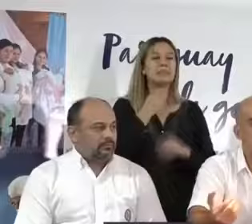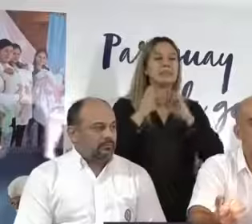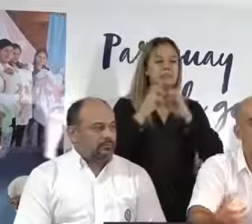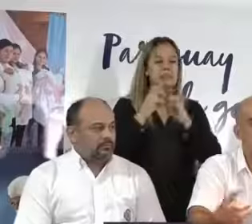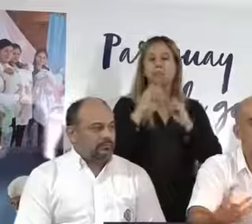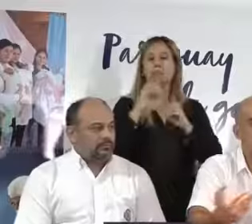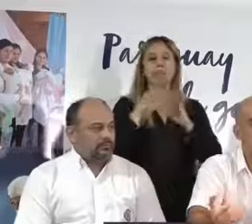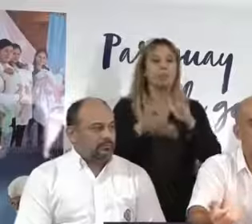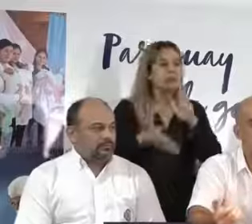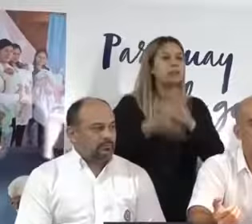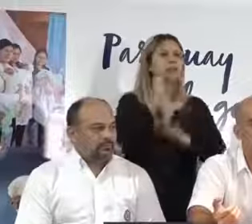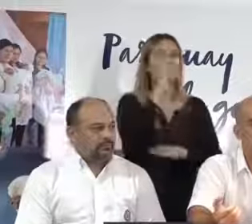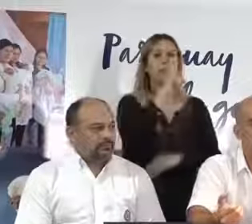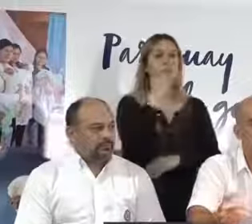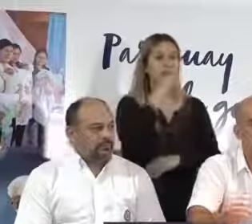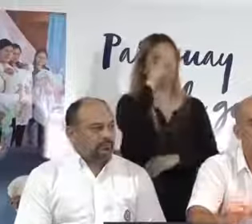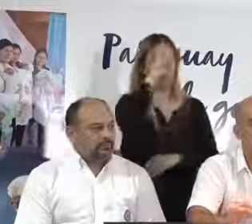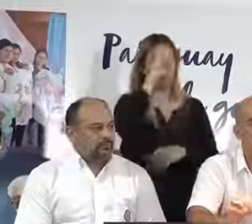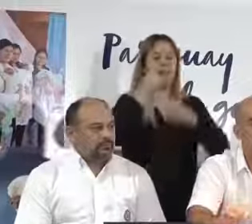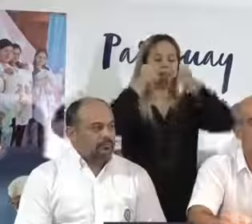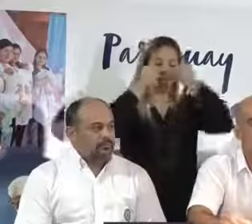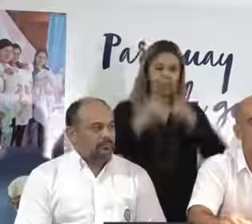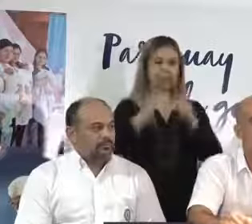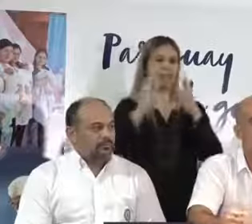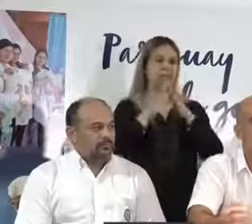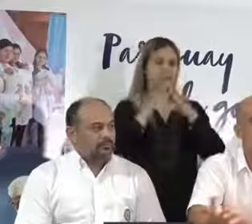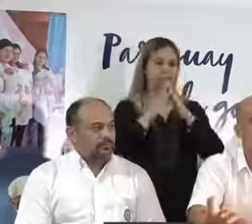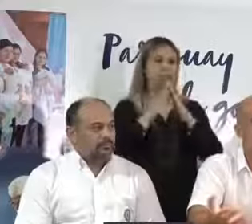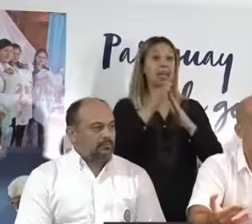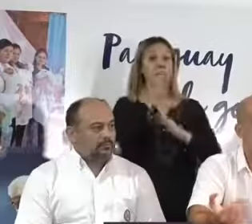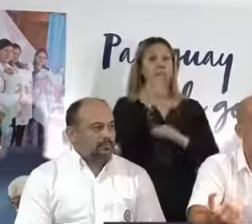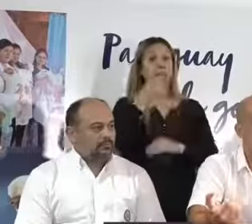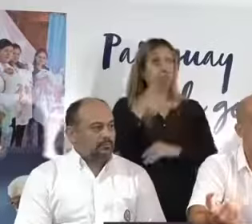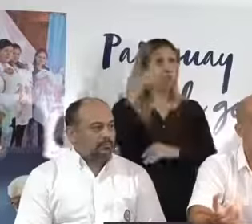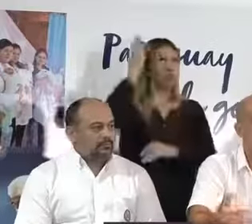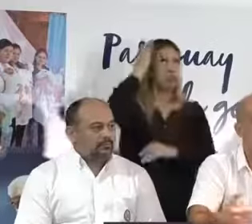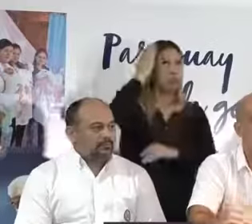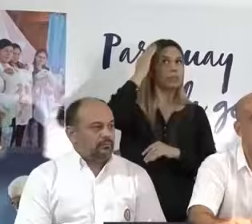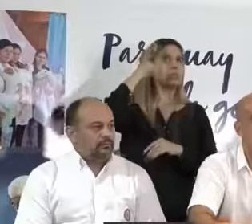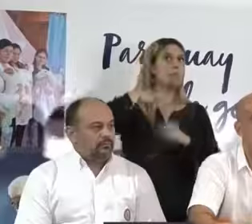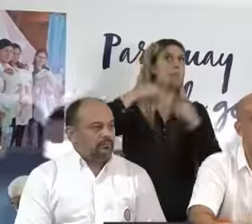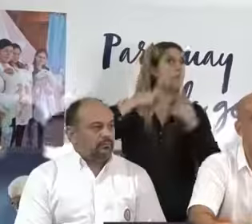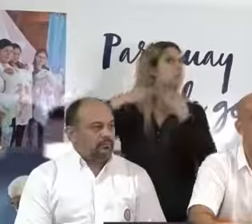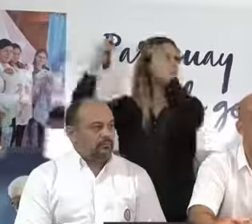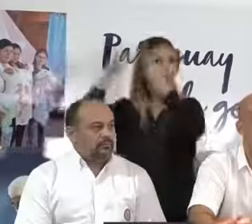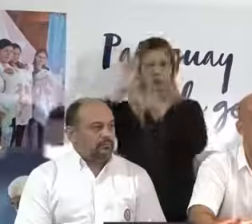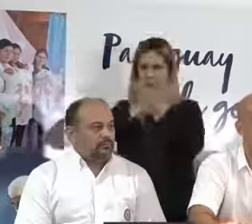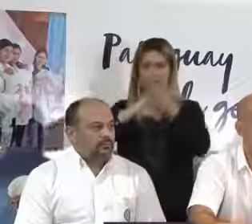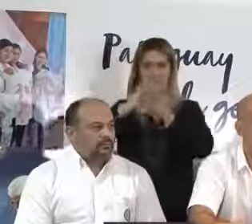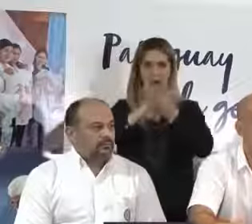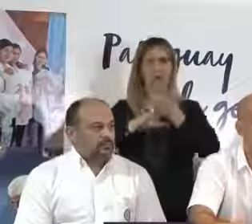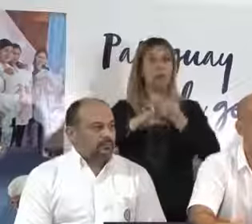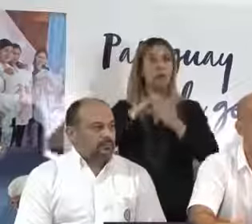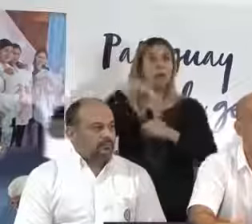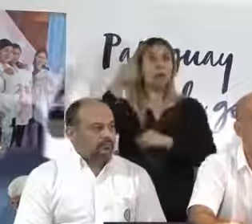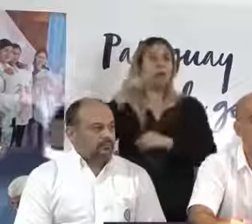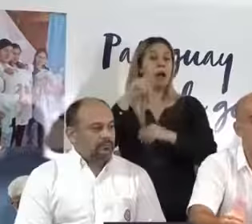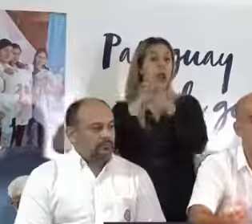no estuvieron en zonas de circulación del virus del coronavirus no delinean casos sospechosos. Igualmente,